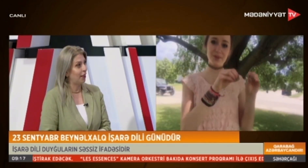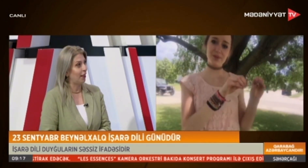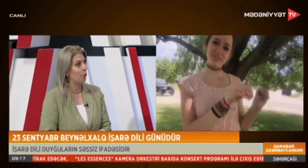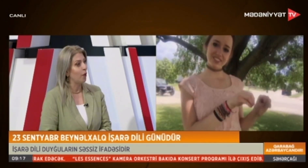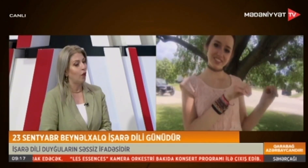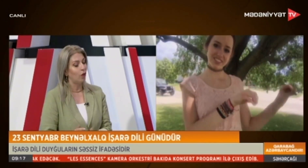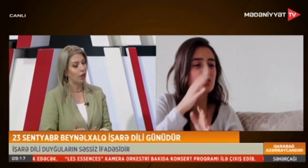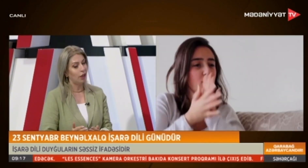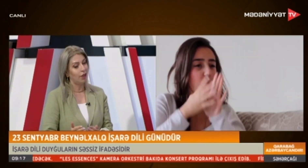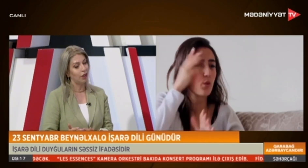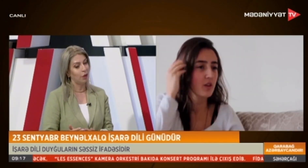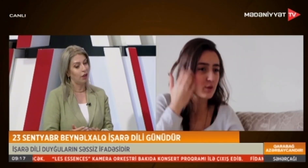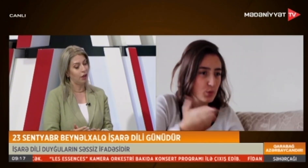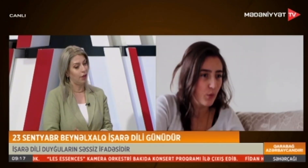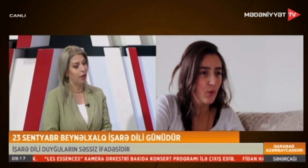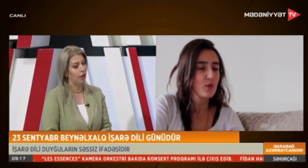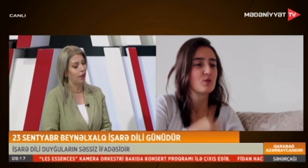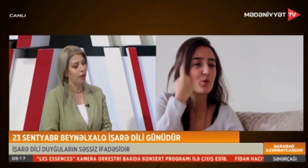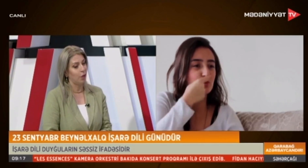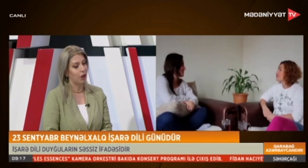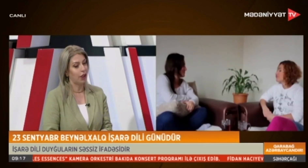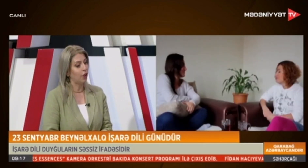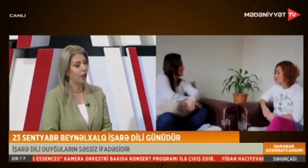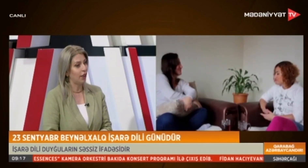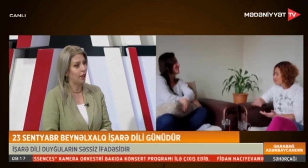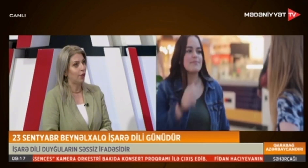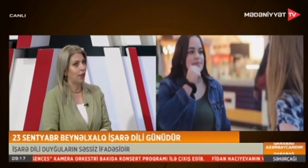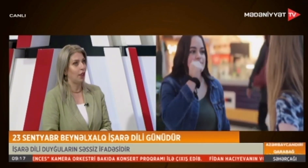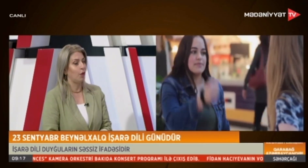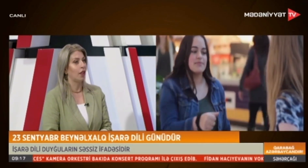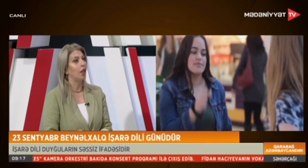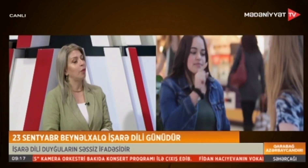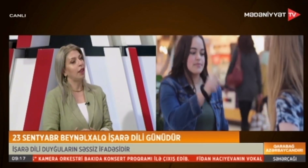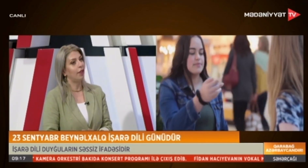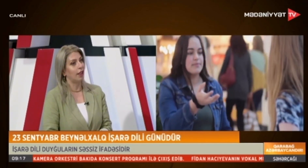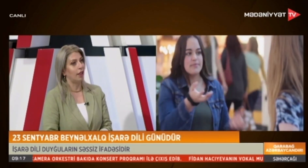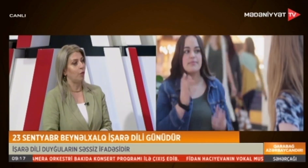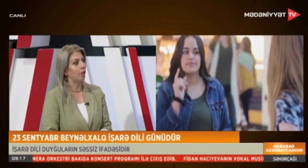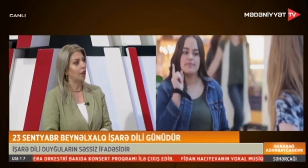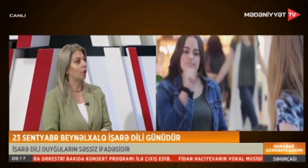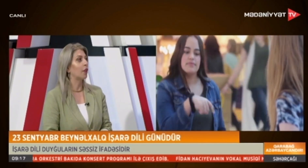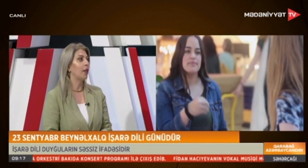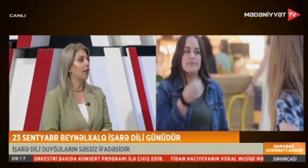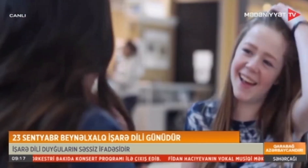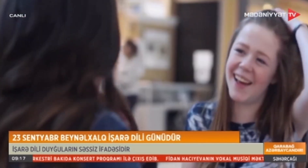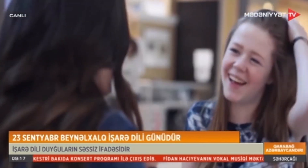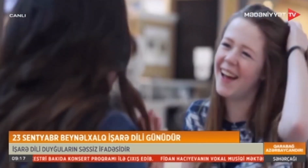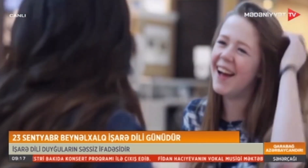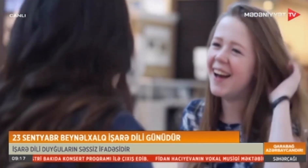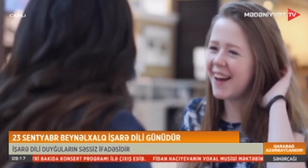nədir. Onlar WhatsApp-dan istifadə edəndə, məsələn, şəkilçilərdən istifadə eləmirlər. Mən evə gedirəm, yazmırlar, mən ev gedirəm. Yəni,